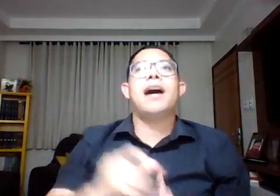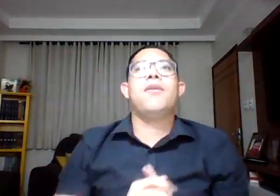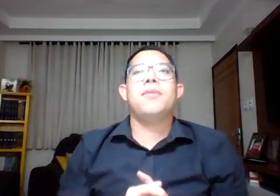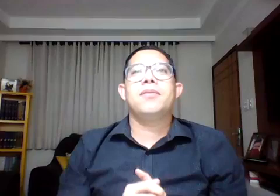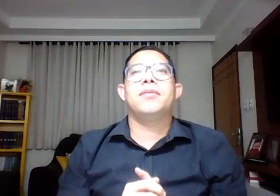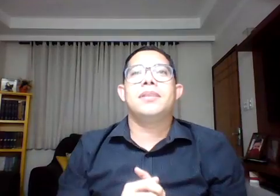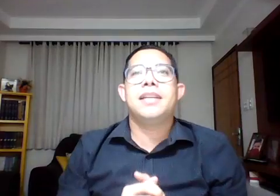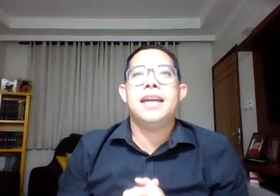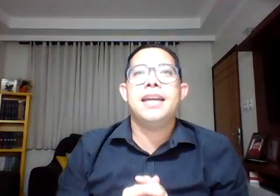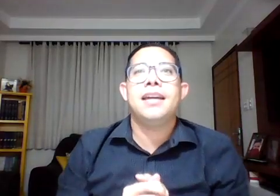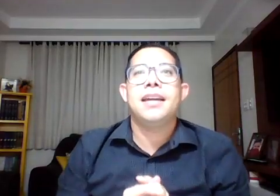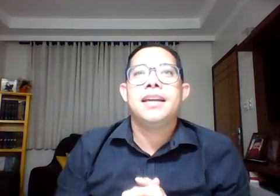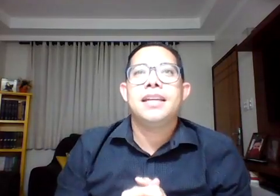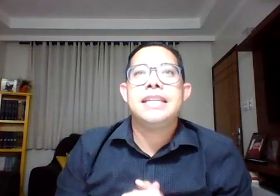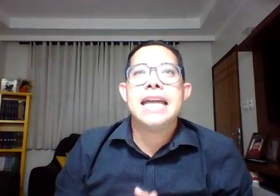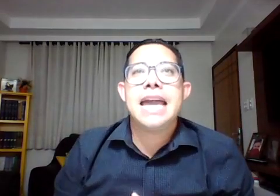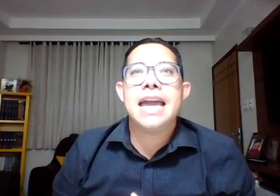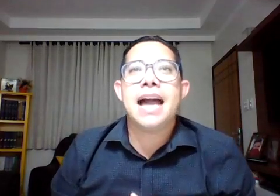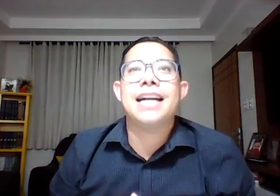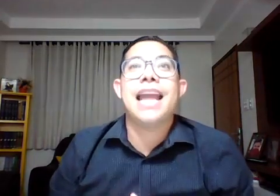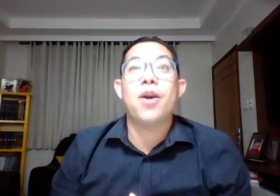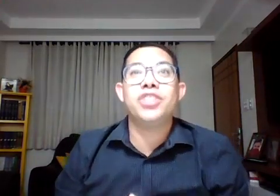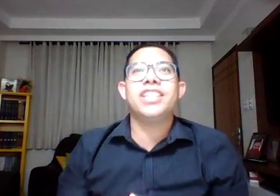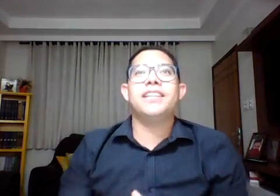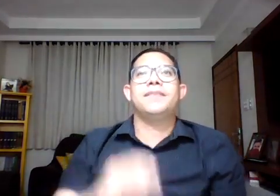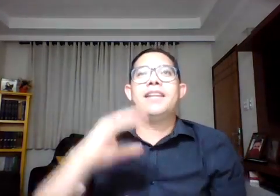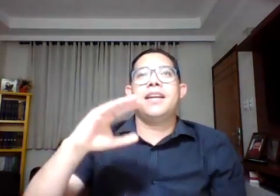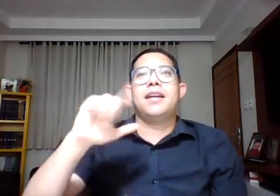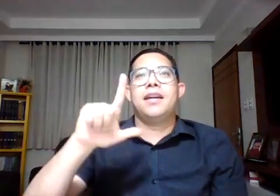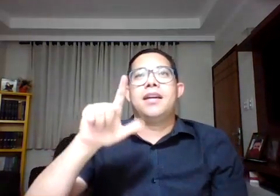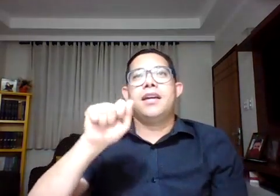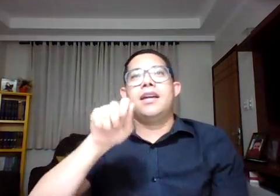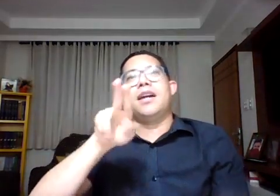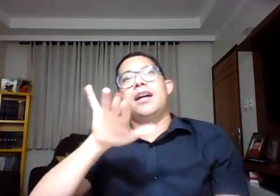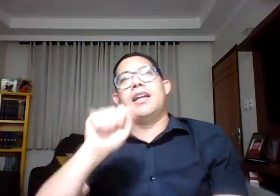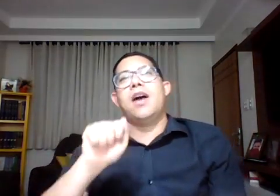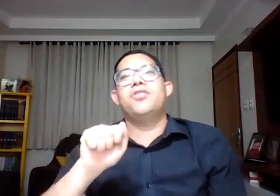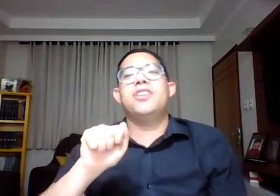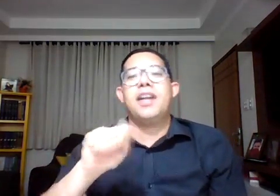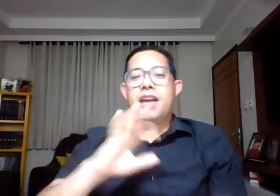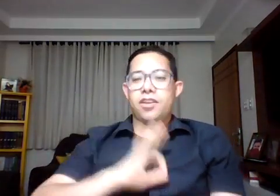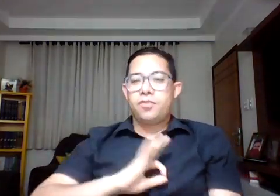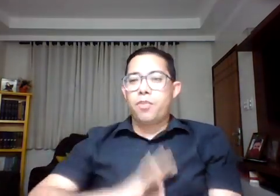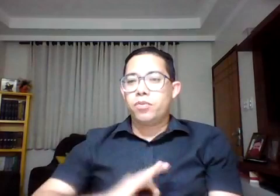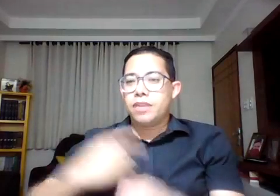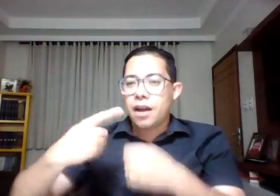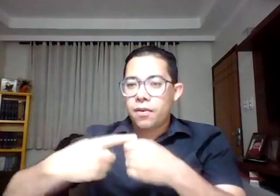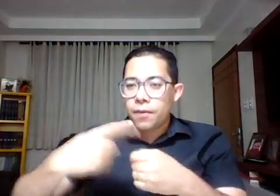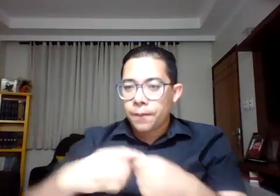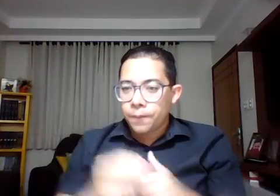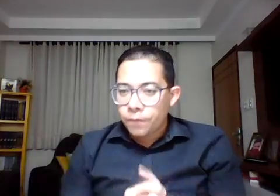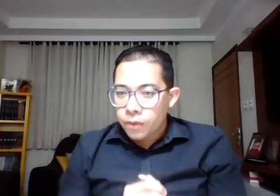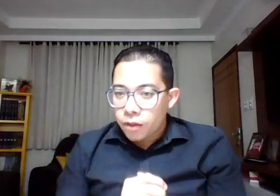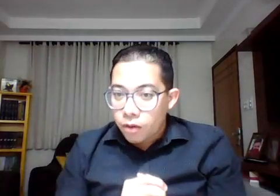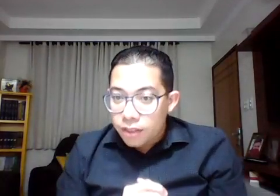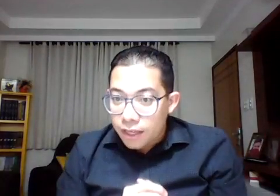Pontal, ok. Que é a Cláudia, né? A Cláudia é de Pontal,